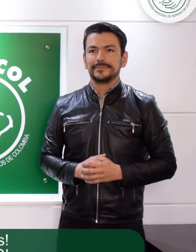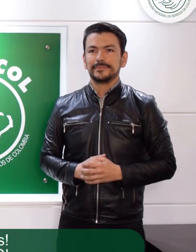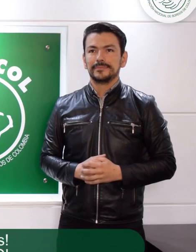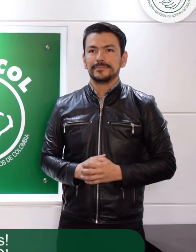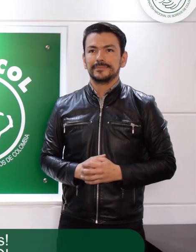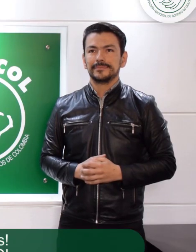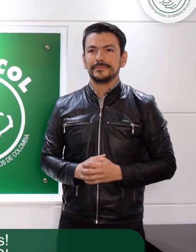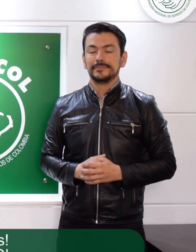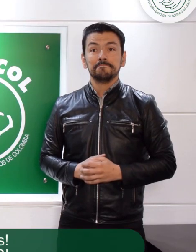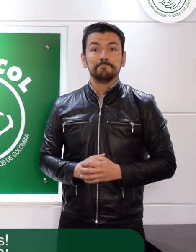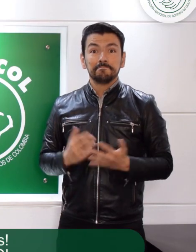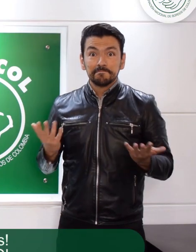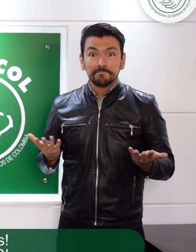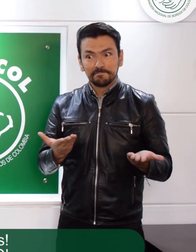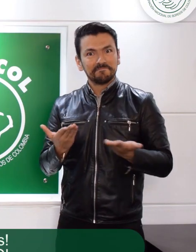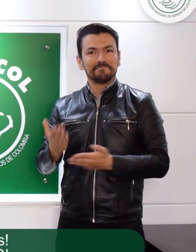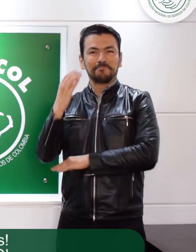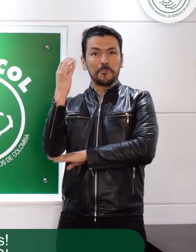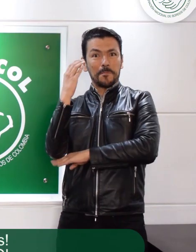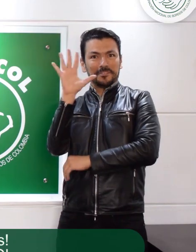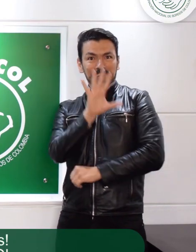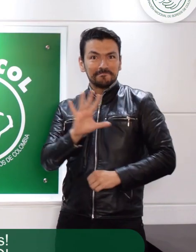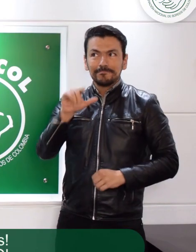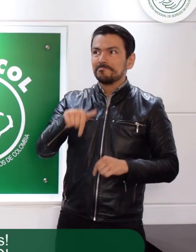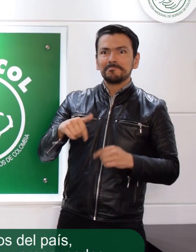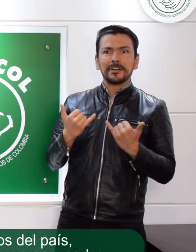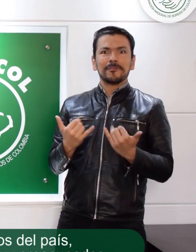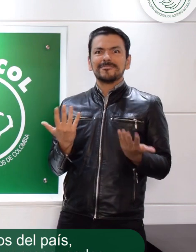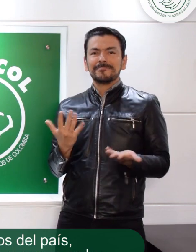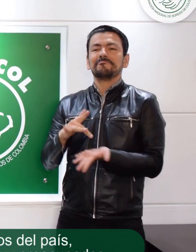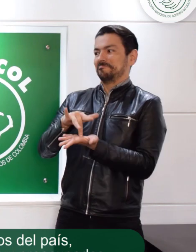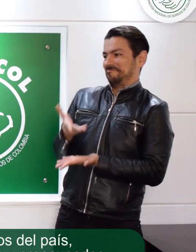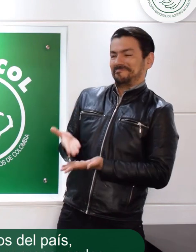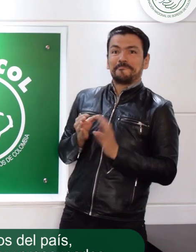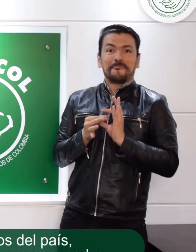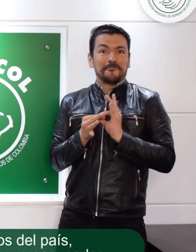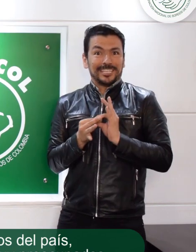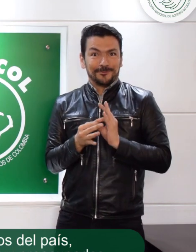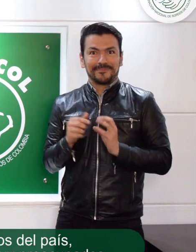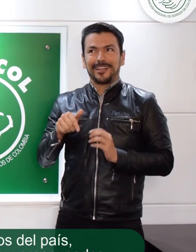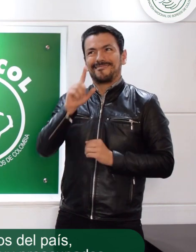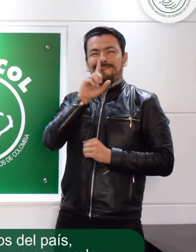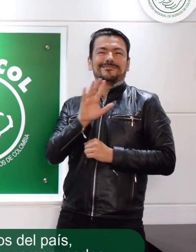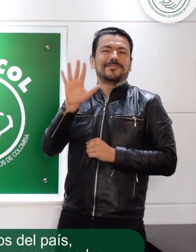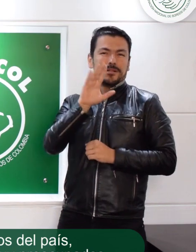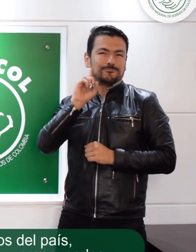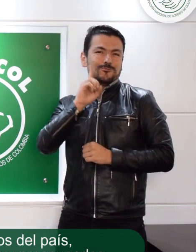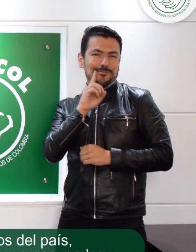Queridos colombianos, estoy hoy en FENASCOL, la Federación Nacional de Sordos del país,